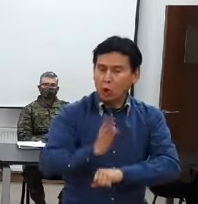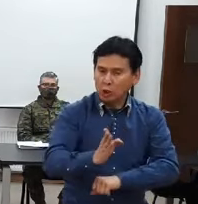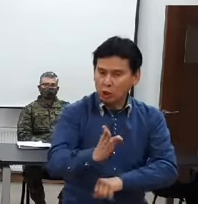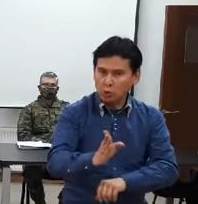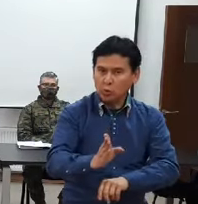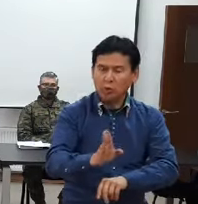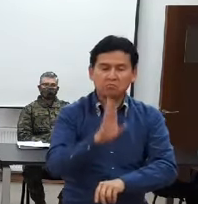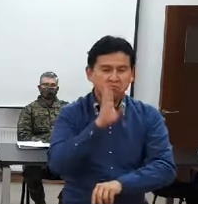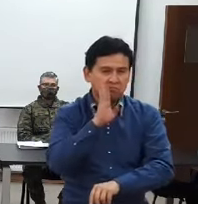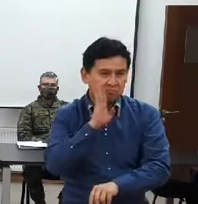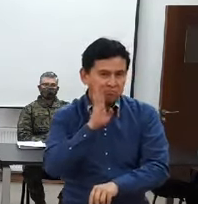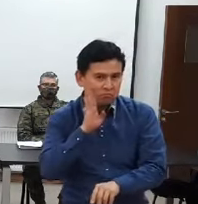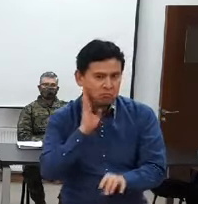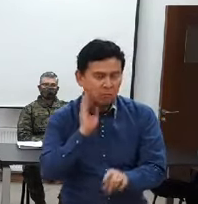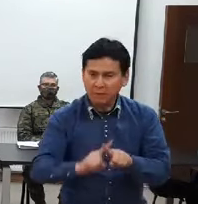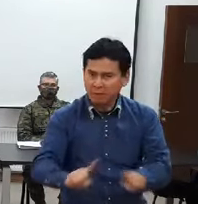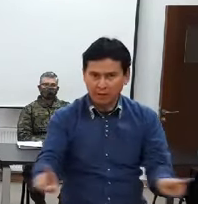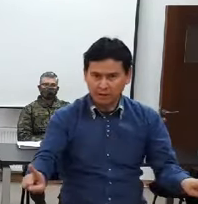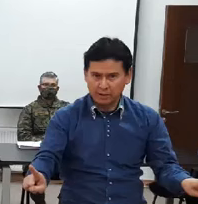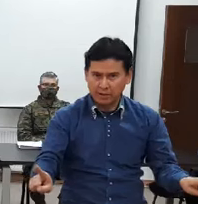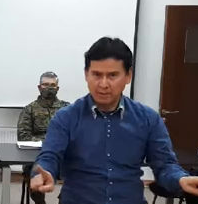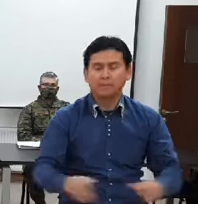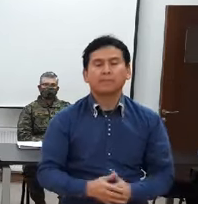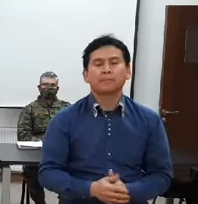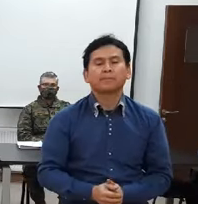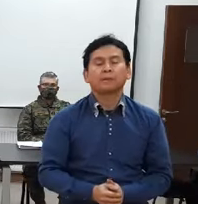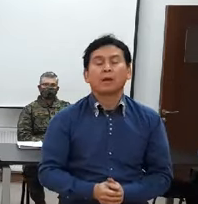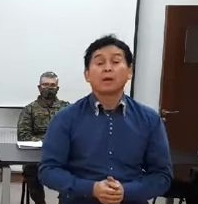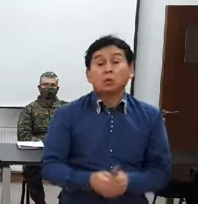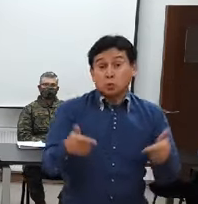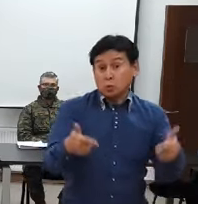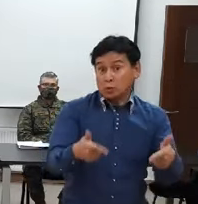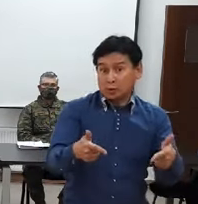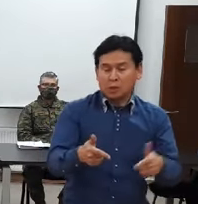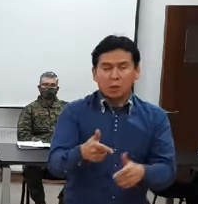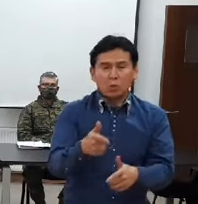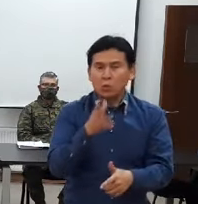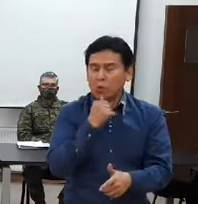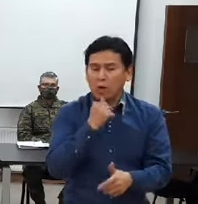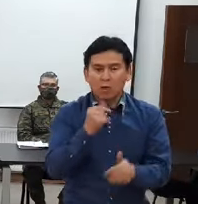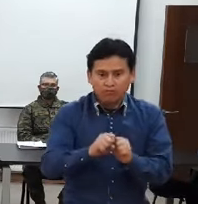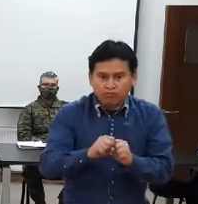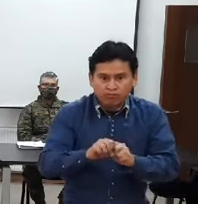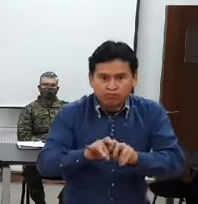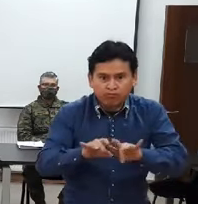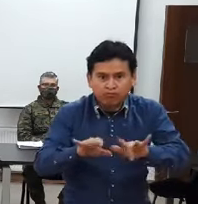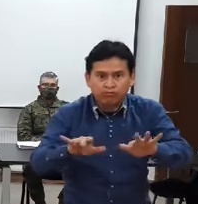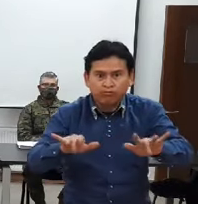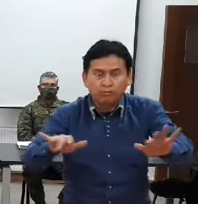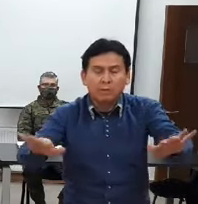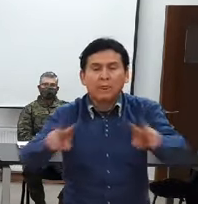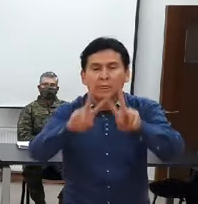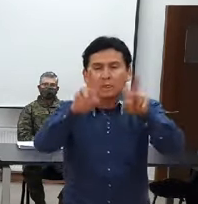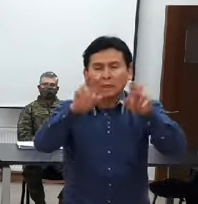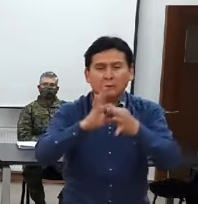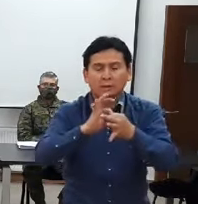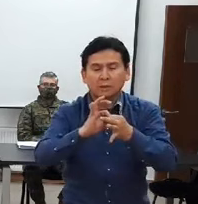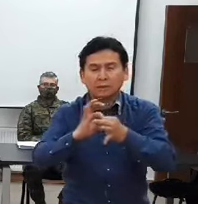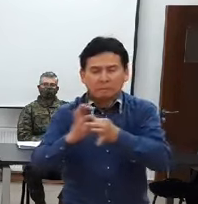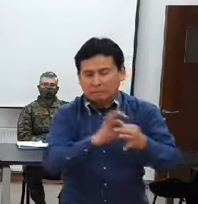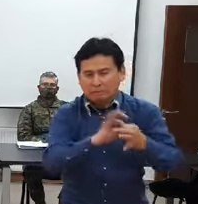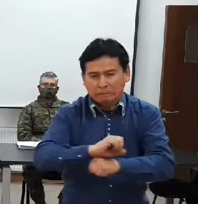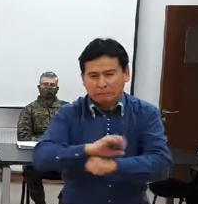de una manera totalmente distinta. Afortunadamente no hemos visto ese avance galopante de tantos casos como se da en otras